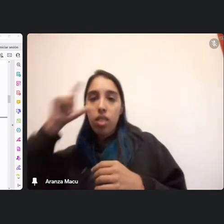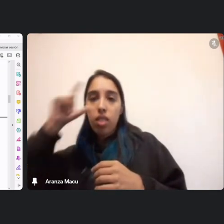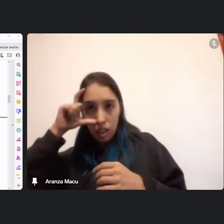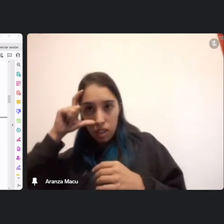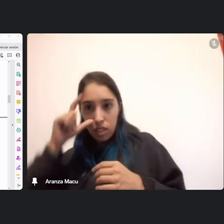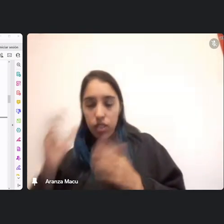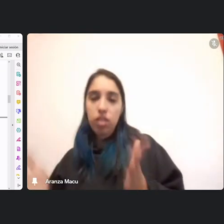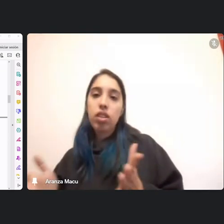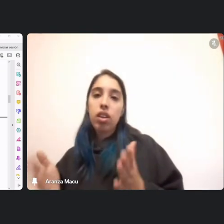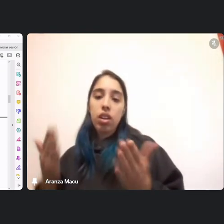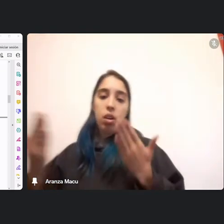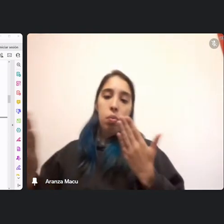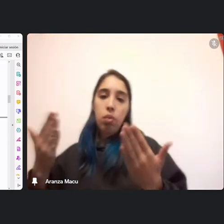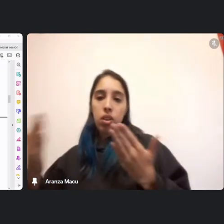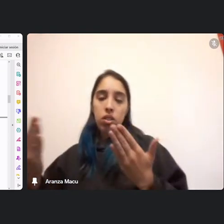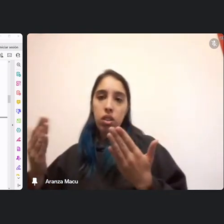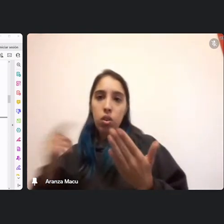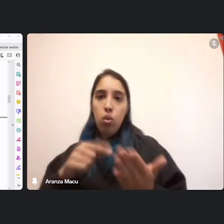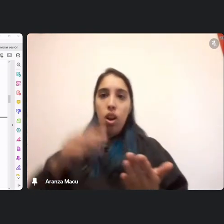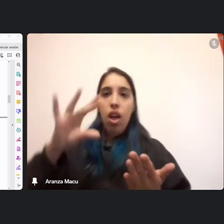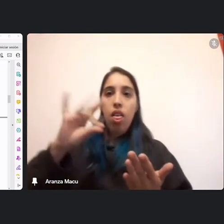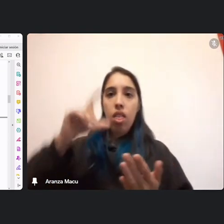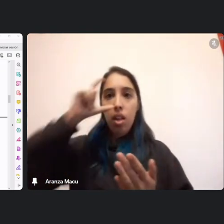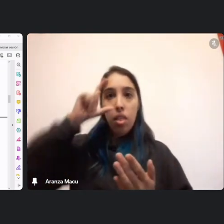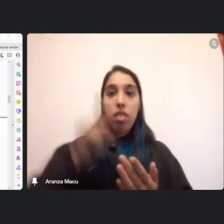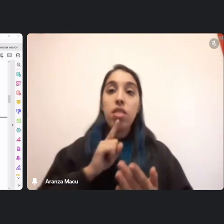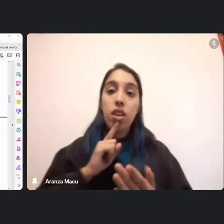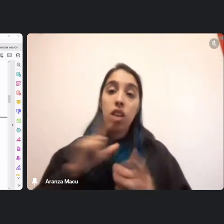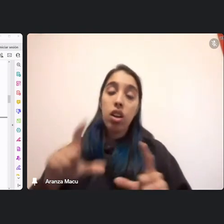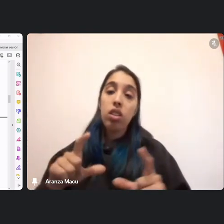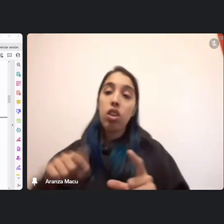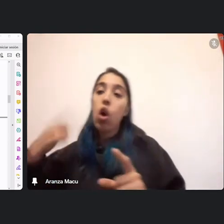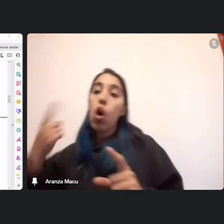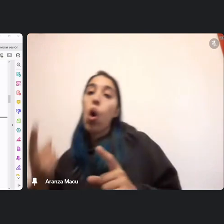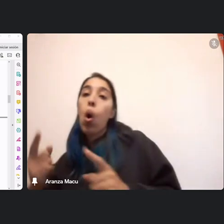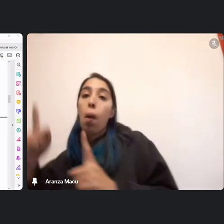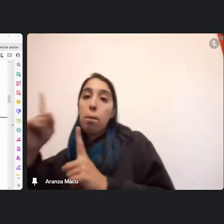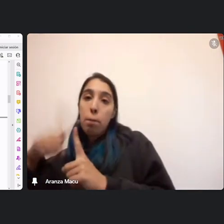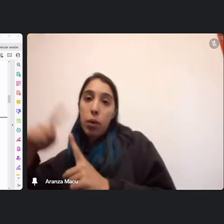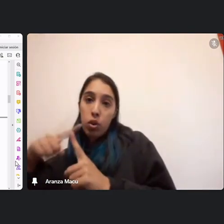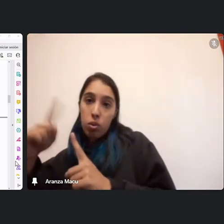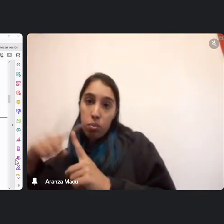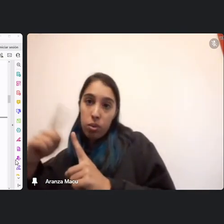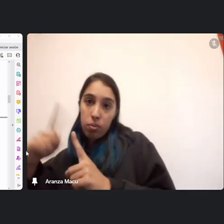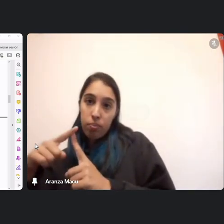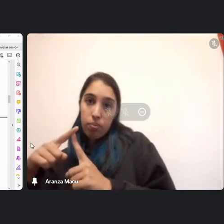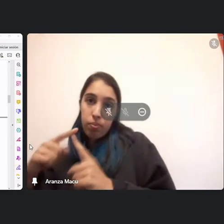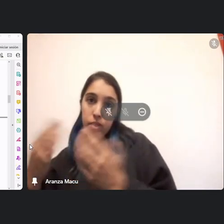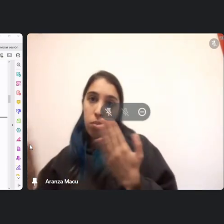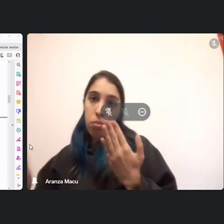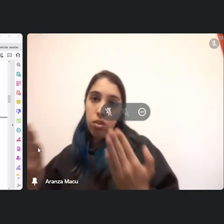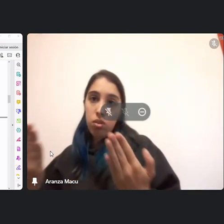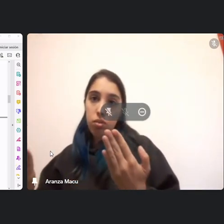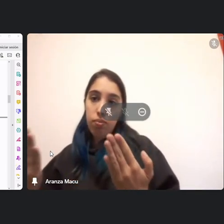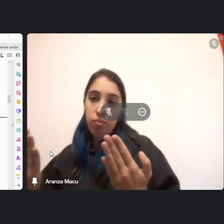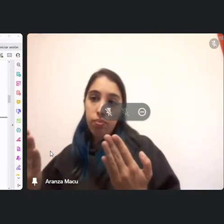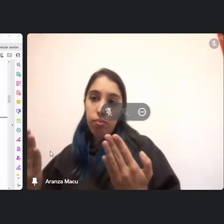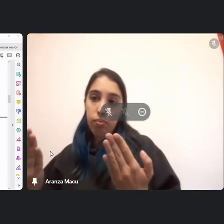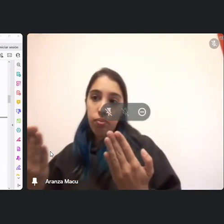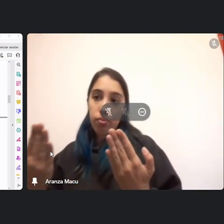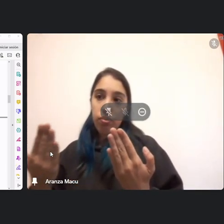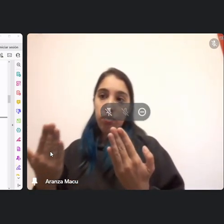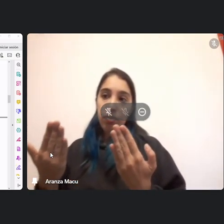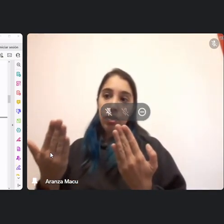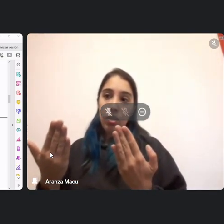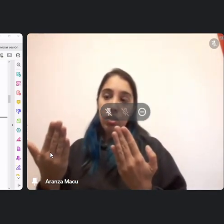de un sustantivo o puede ser que esté como pronombre, reemplazando algo que ya se dijo. Entonces, Claro. vamos a suponer,